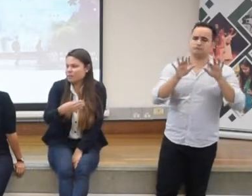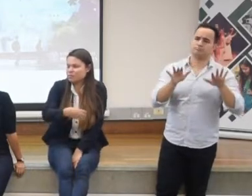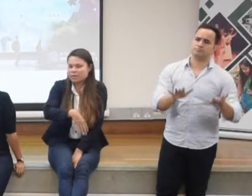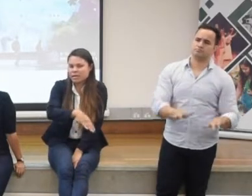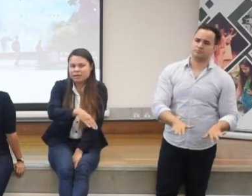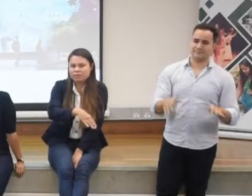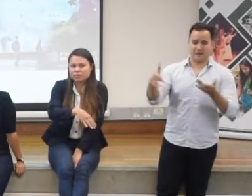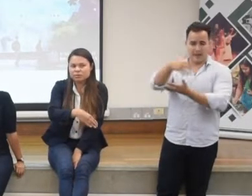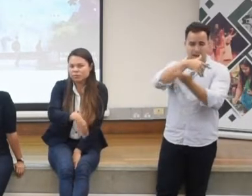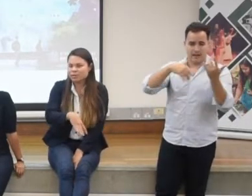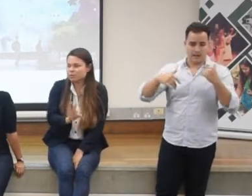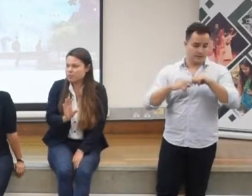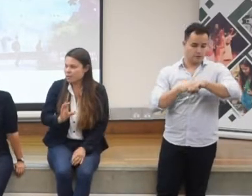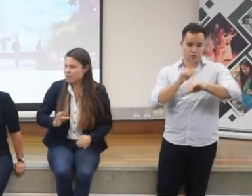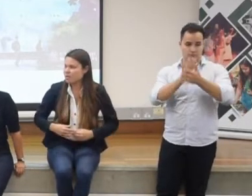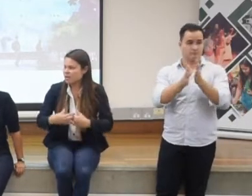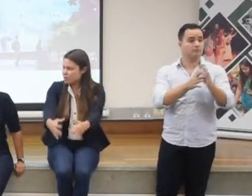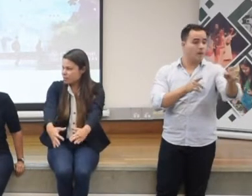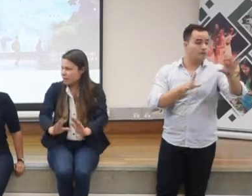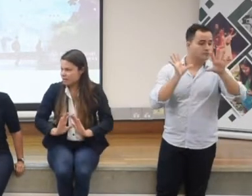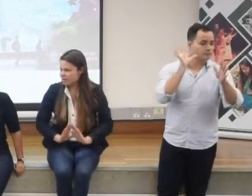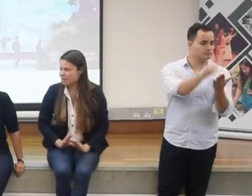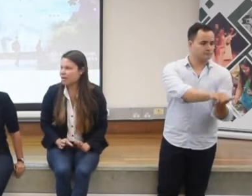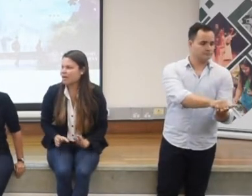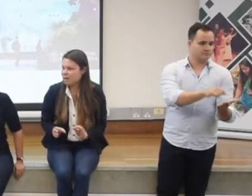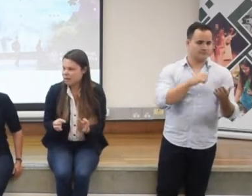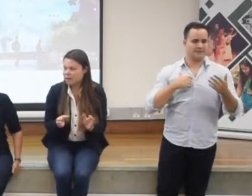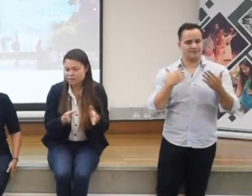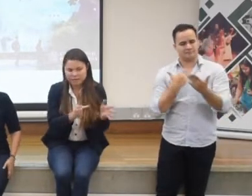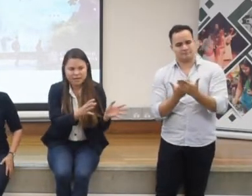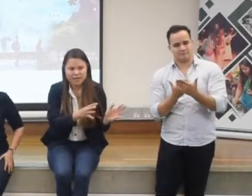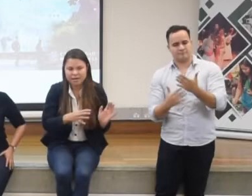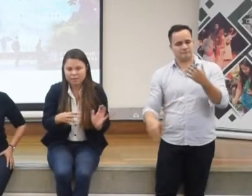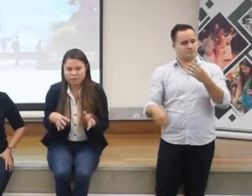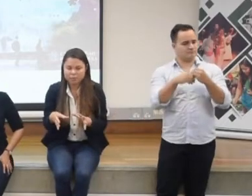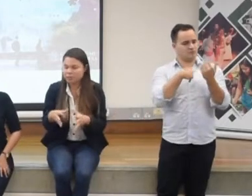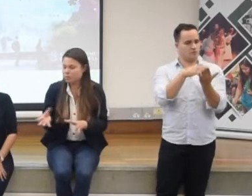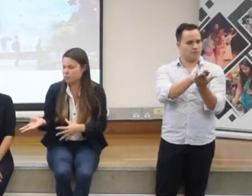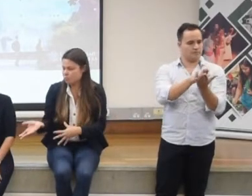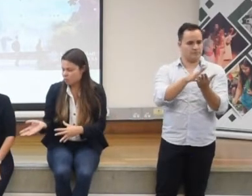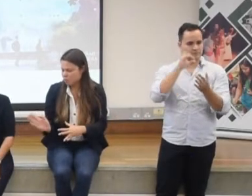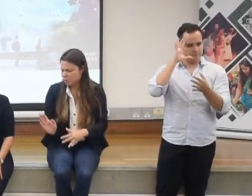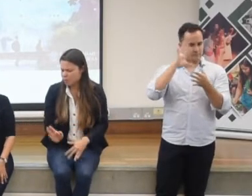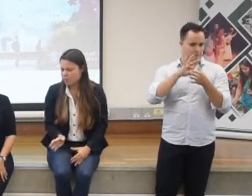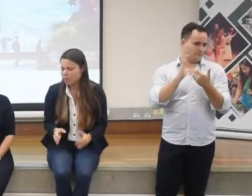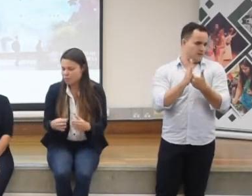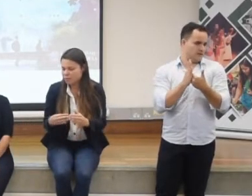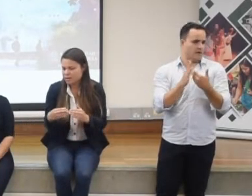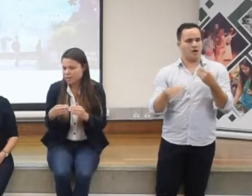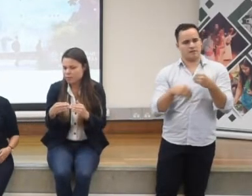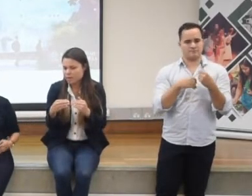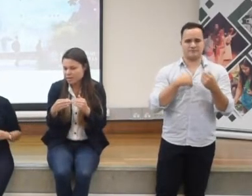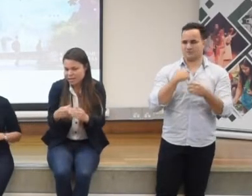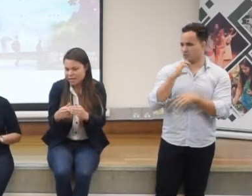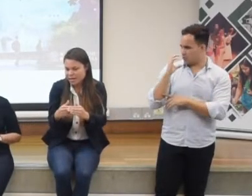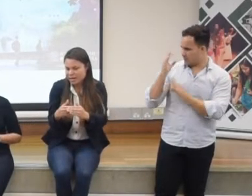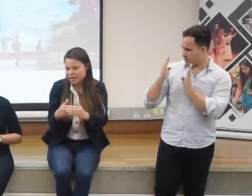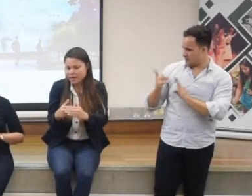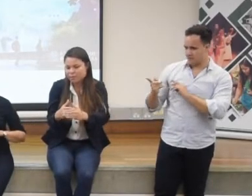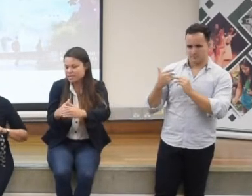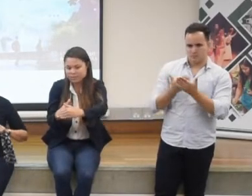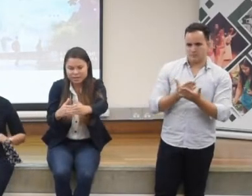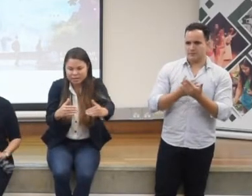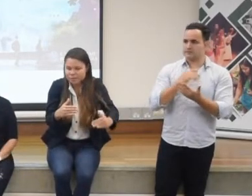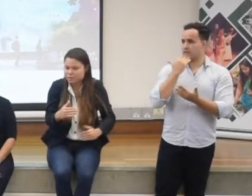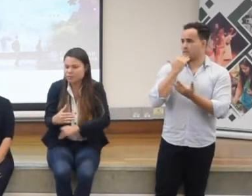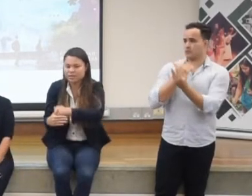que tengamos unos documentos previos que lo respalden, que cada grupo, subgrupo, como propone Colombia, tenga una tarea a